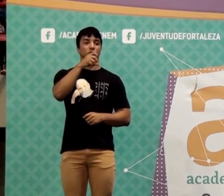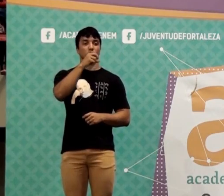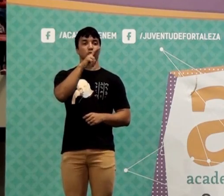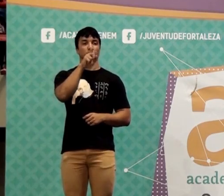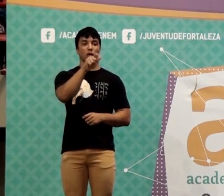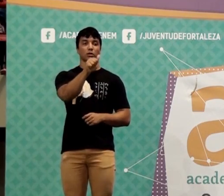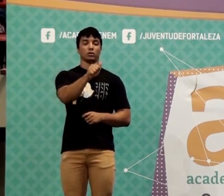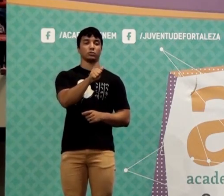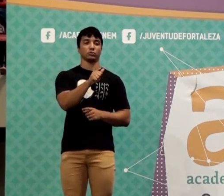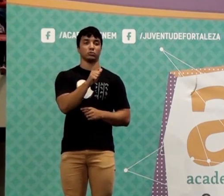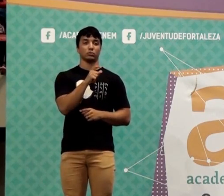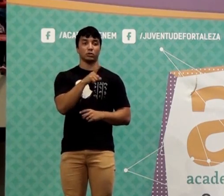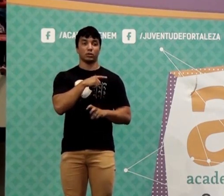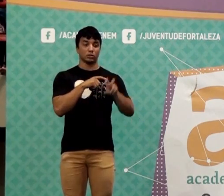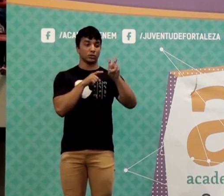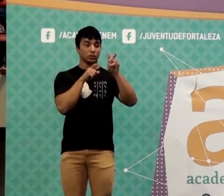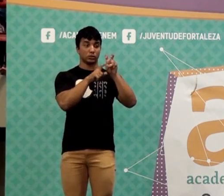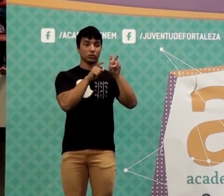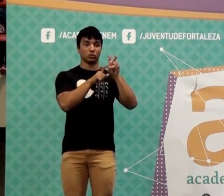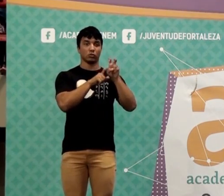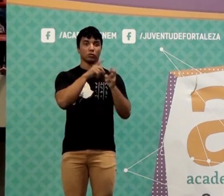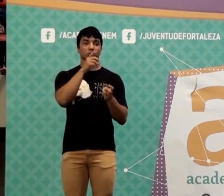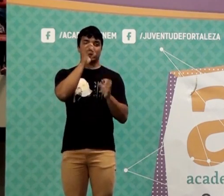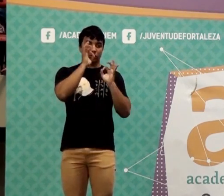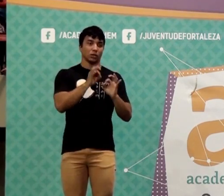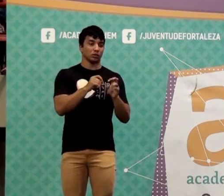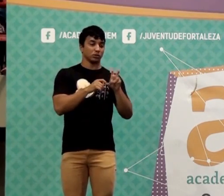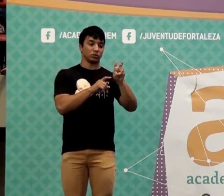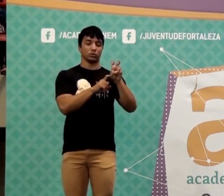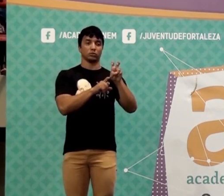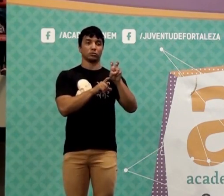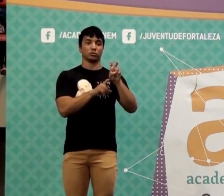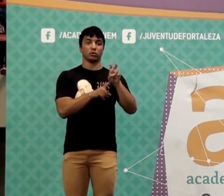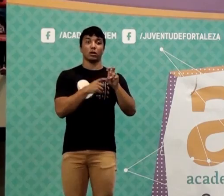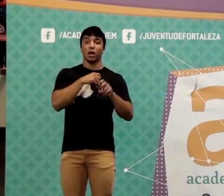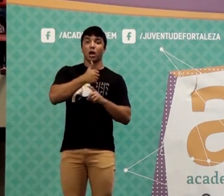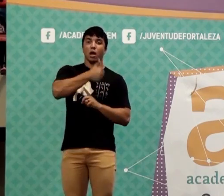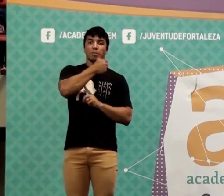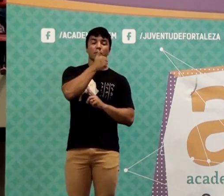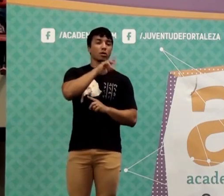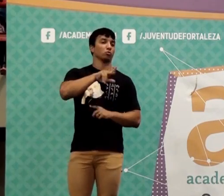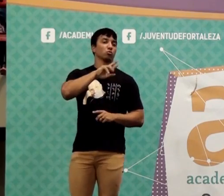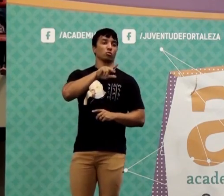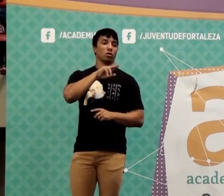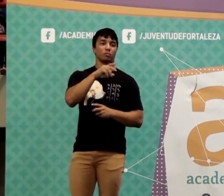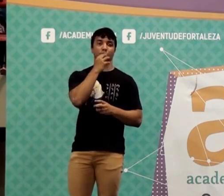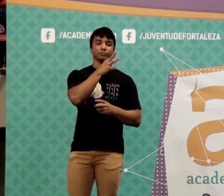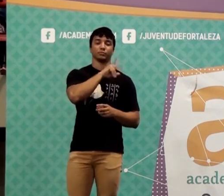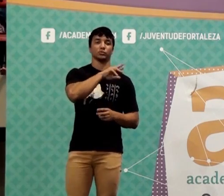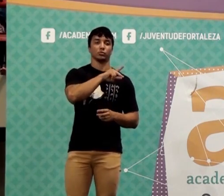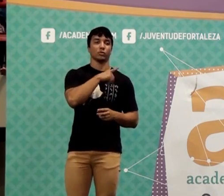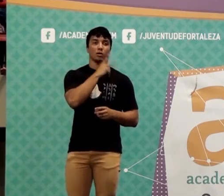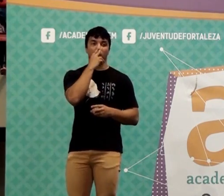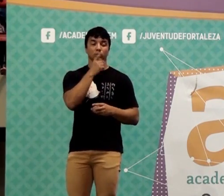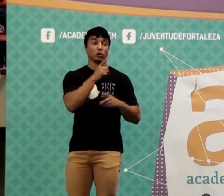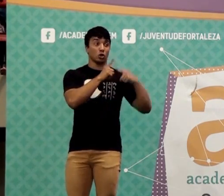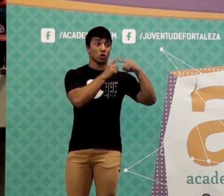essa pessoa que eu estou mandando você matar, eu vou dizer que ela não tem alma. Então não se preocupe, matar essa pessoa não